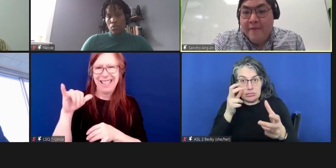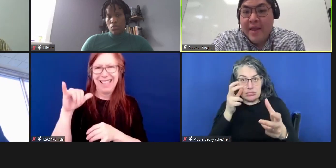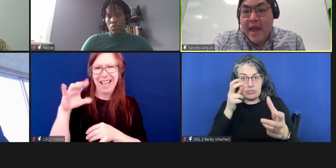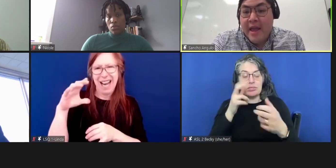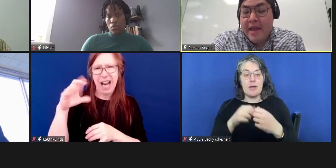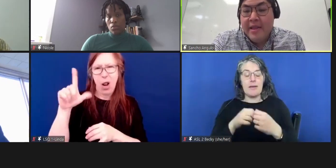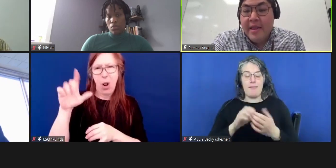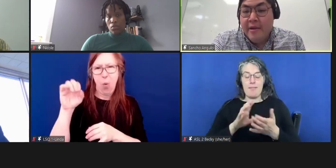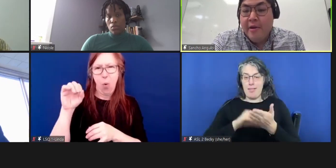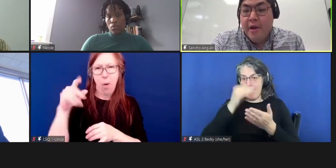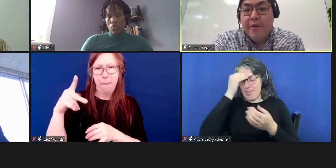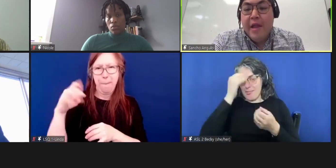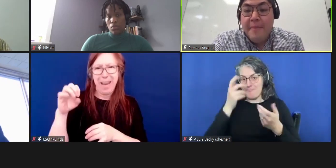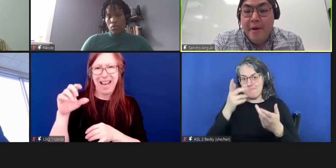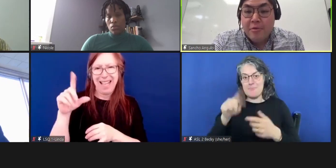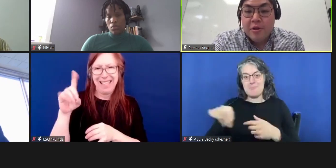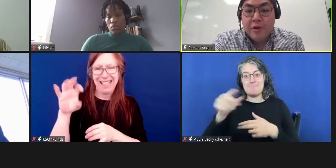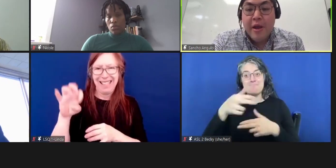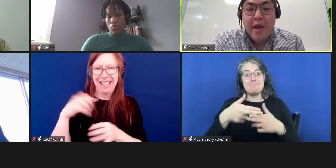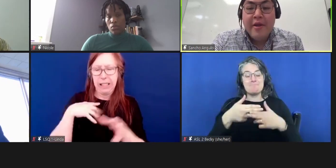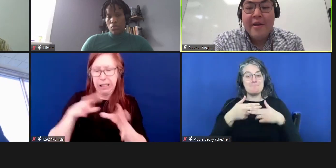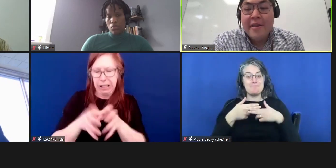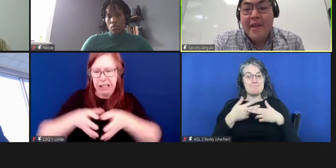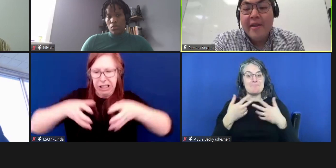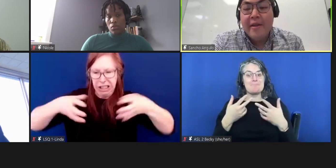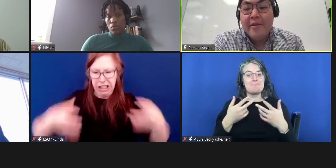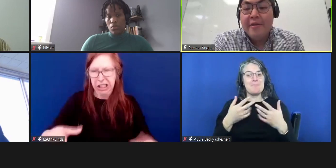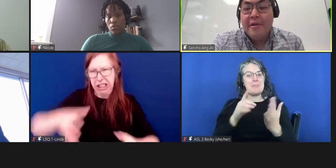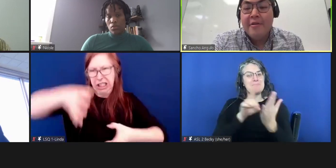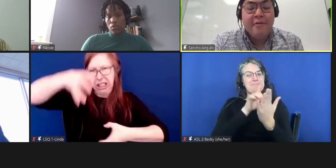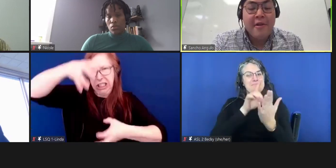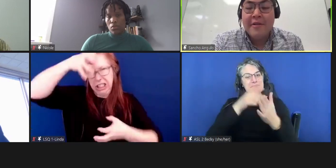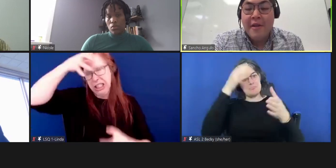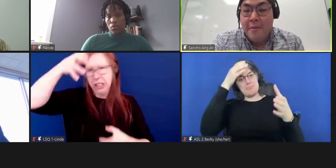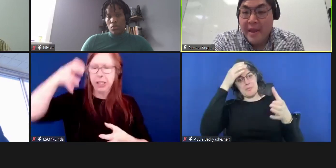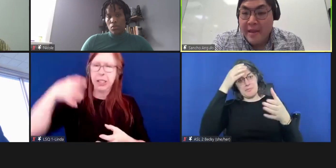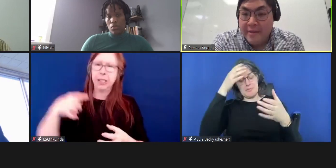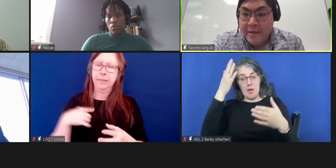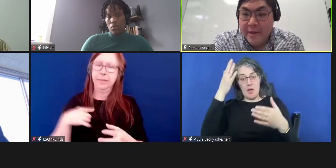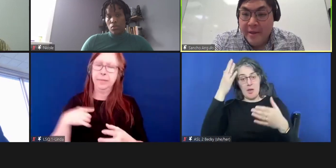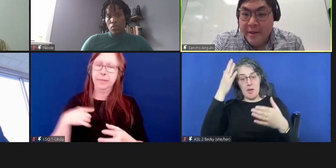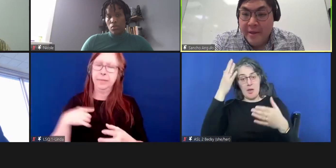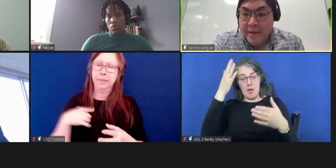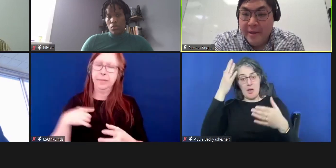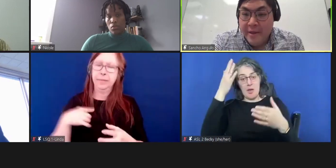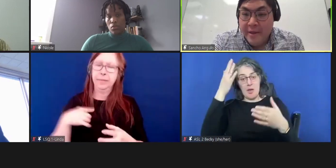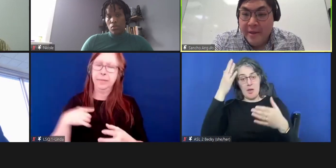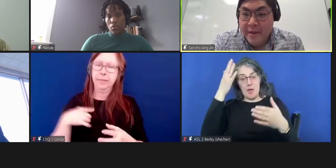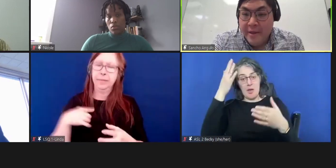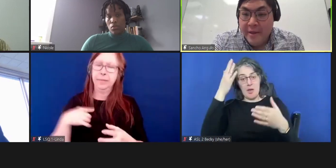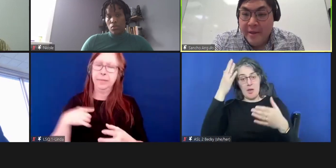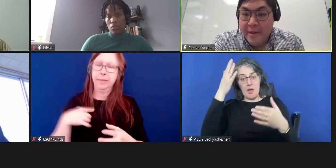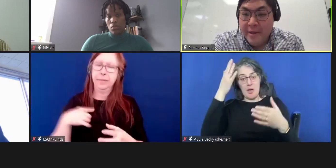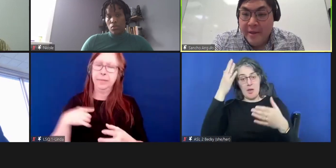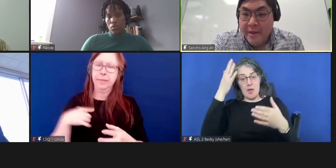Je parvenais à retenir comme une éponge une grande quantité de connaissances sur l'entreprise